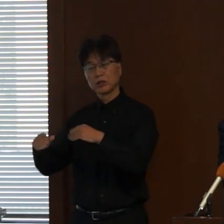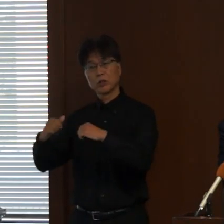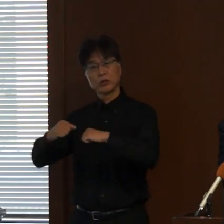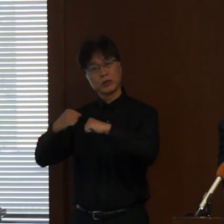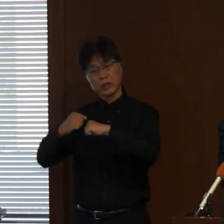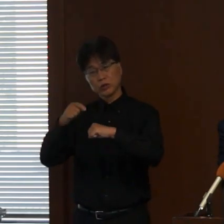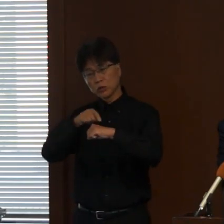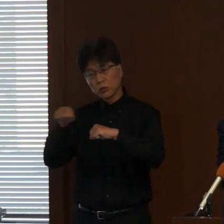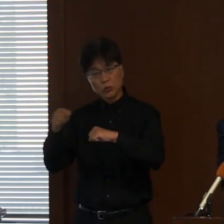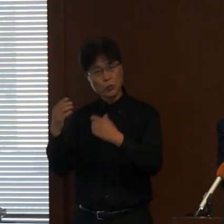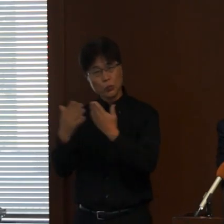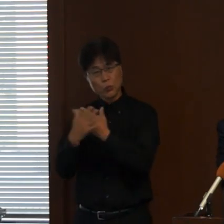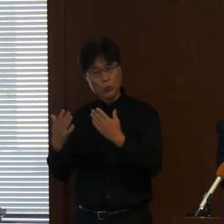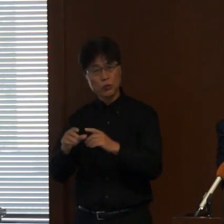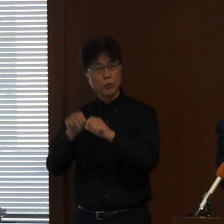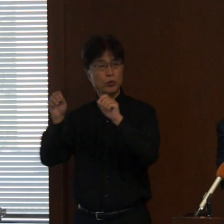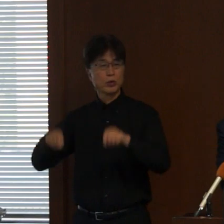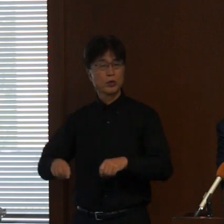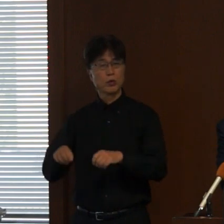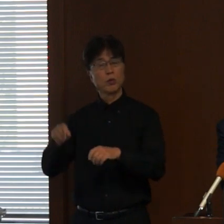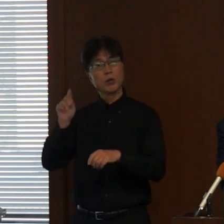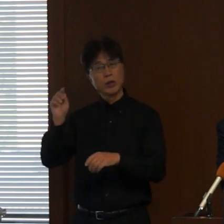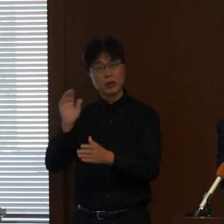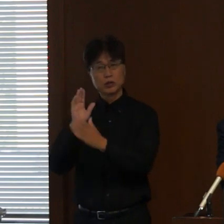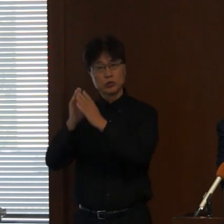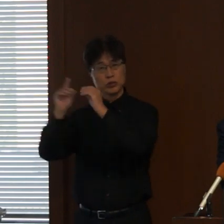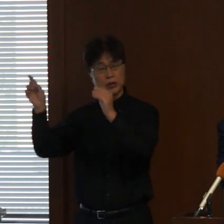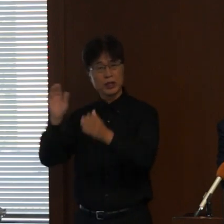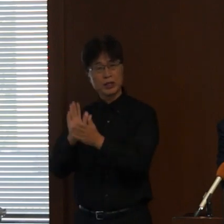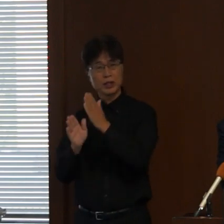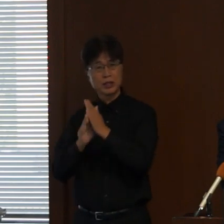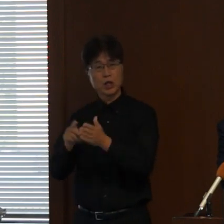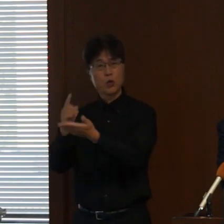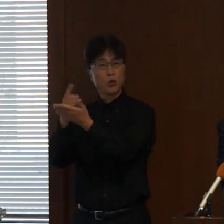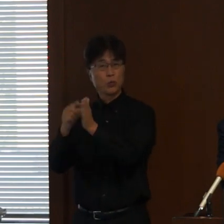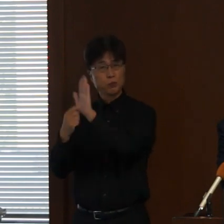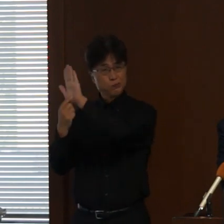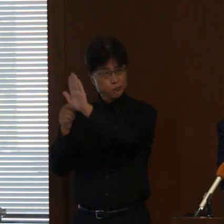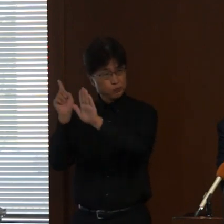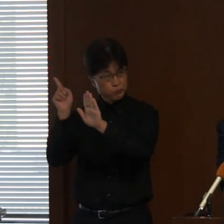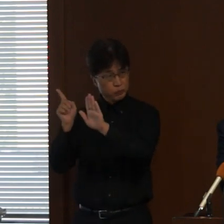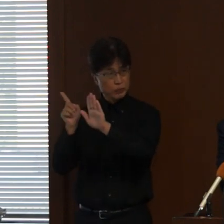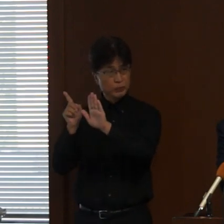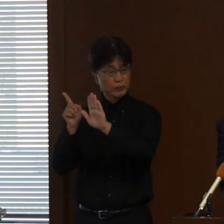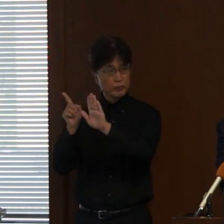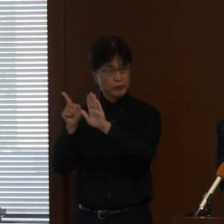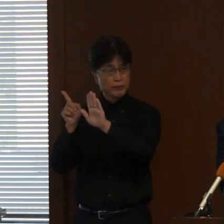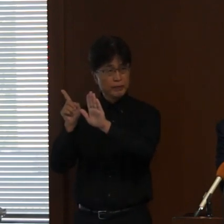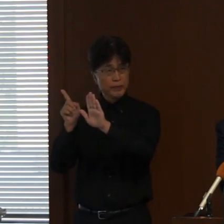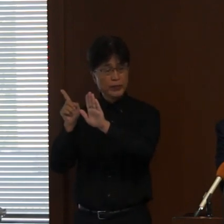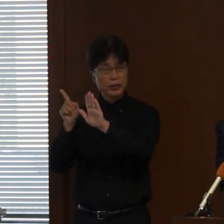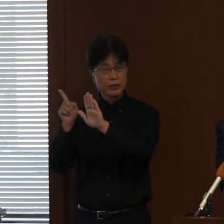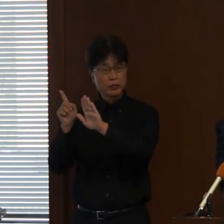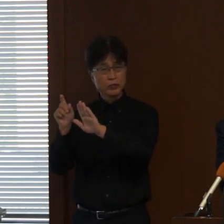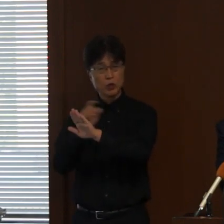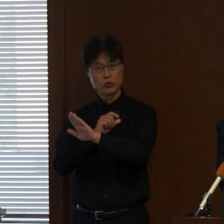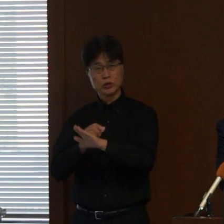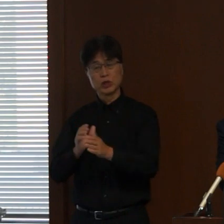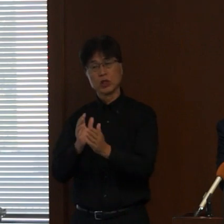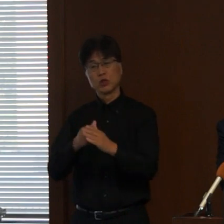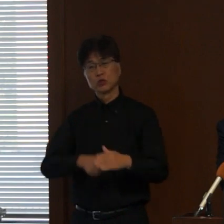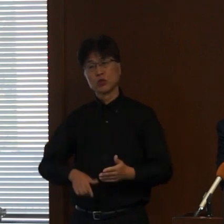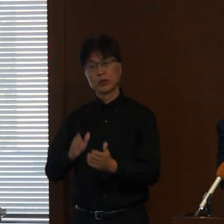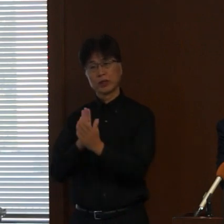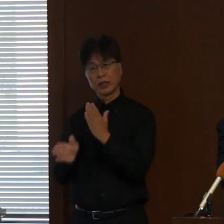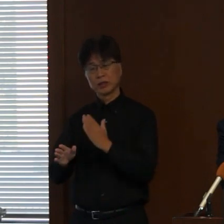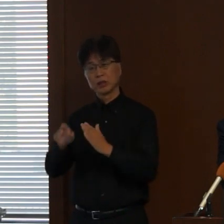題、これについては国が新たな方向性を出したことによって、特に福岡県さんの動